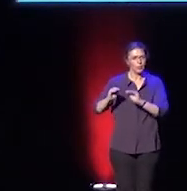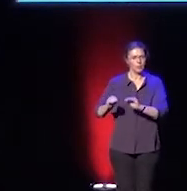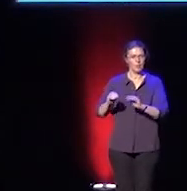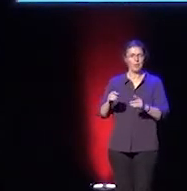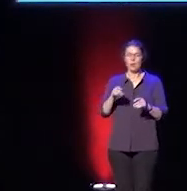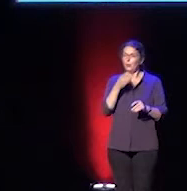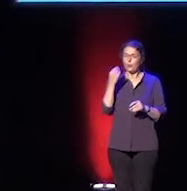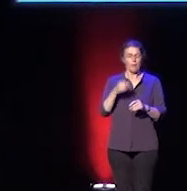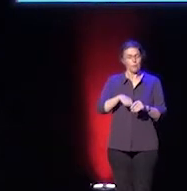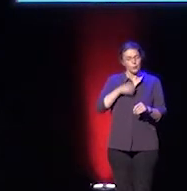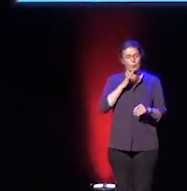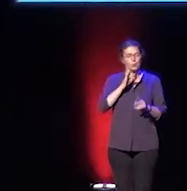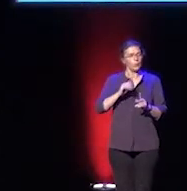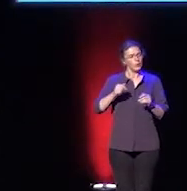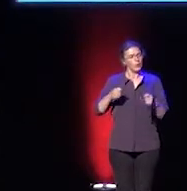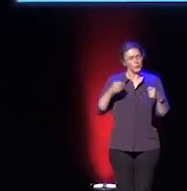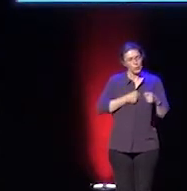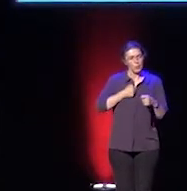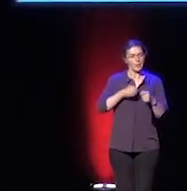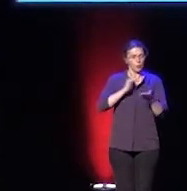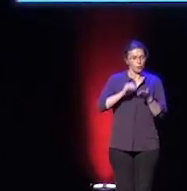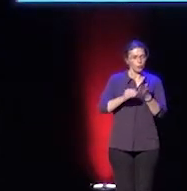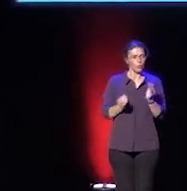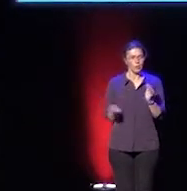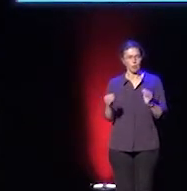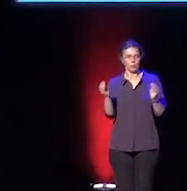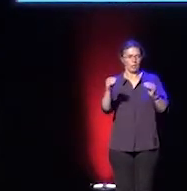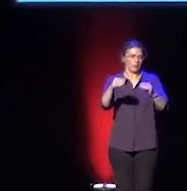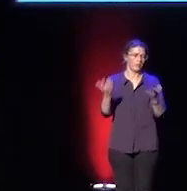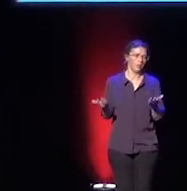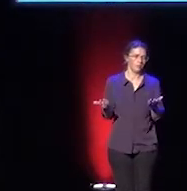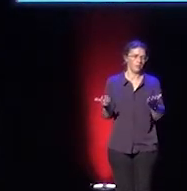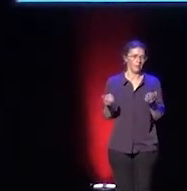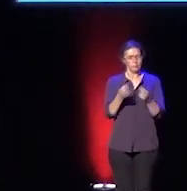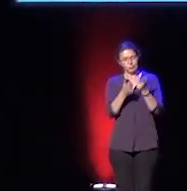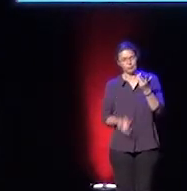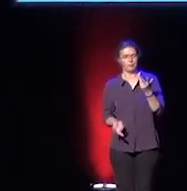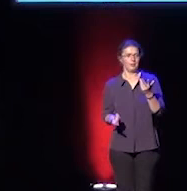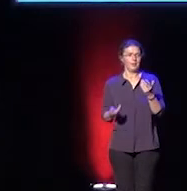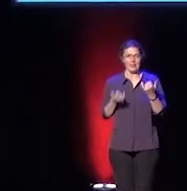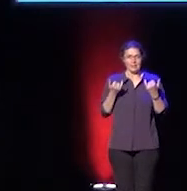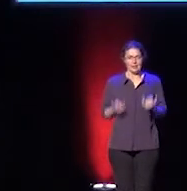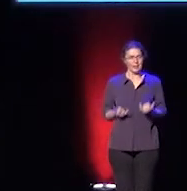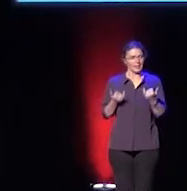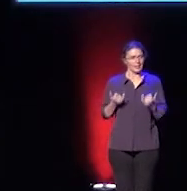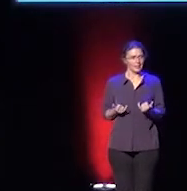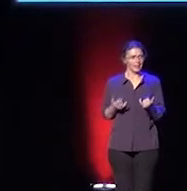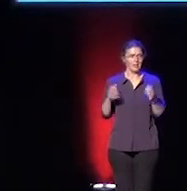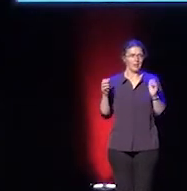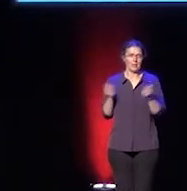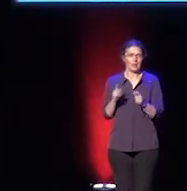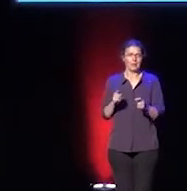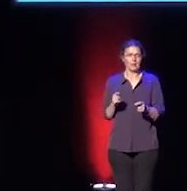nicht rechtzeitig dafür gesorgt hat, die Schulen entsprechend auszustatten und, und. das kann man jetzt nicht den